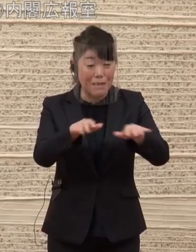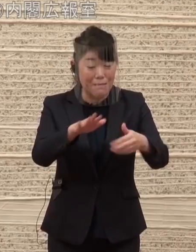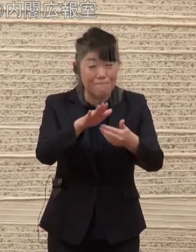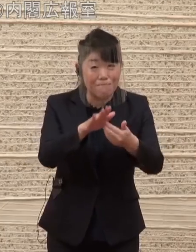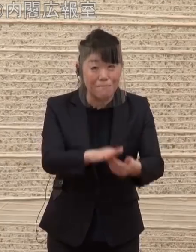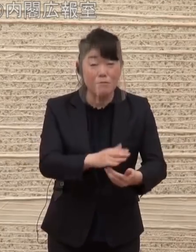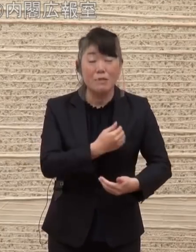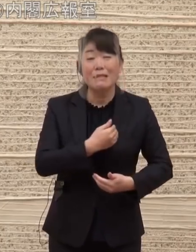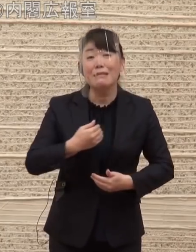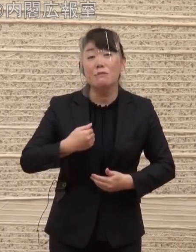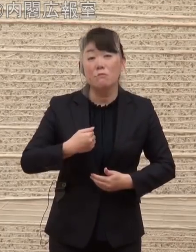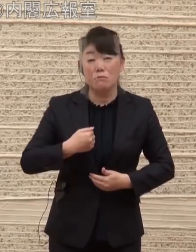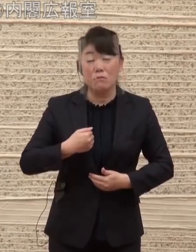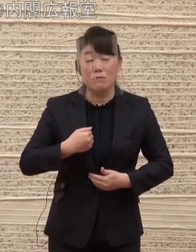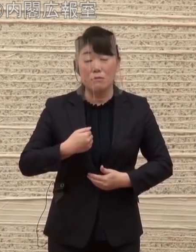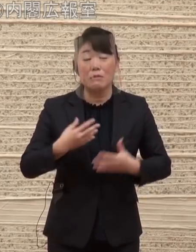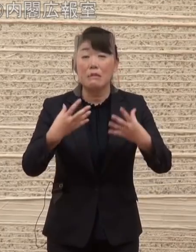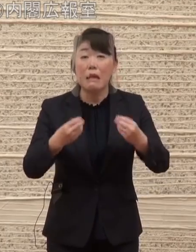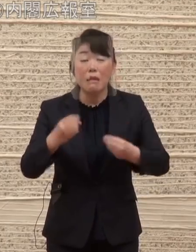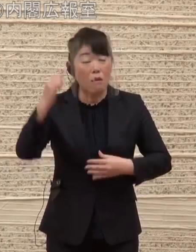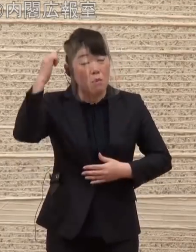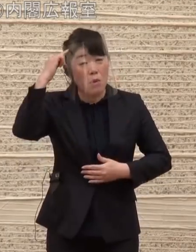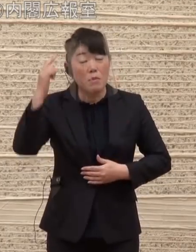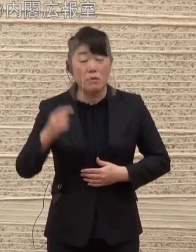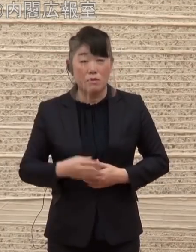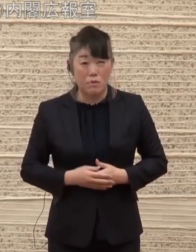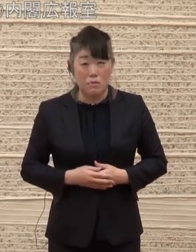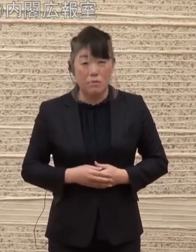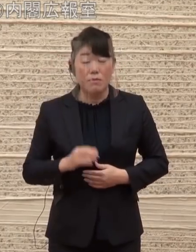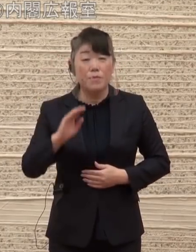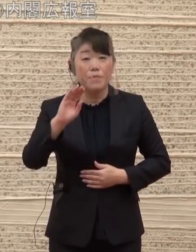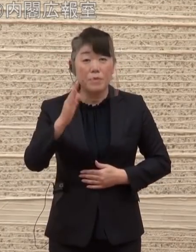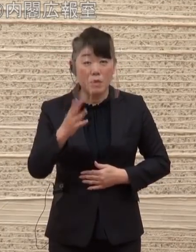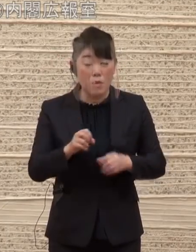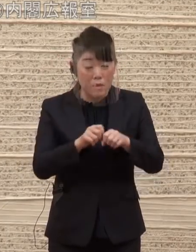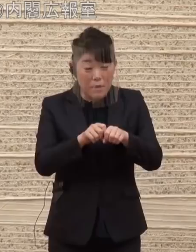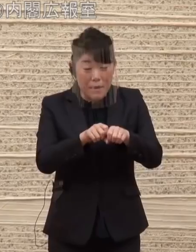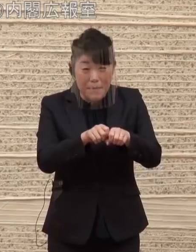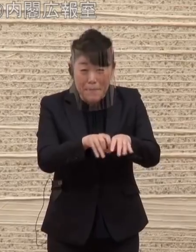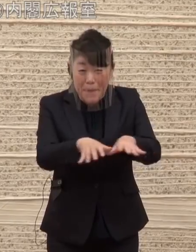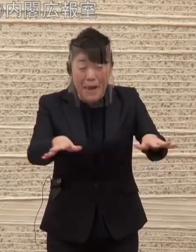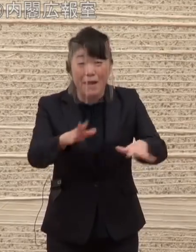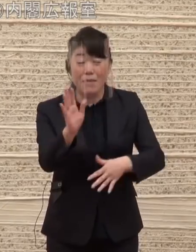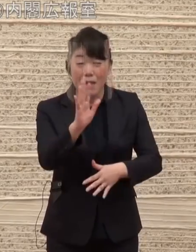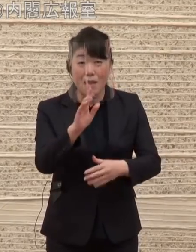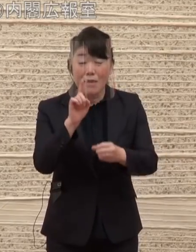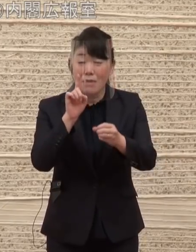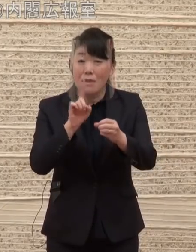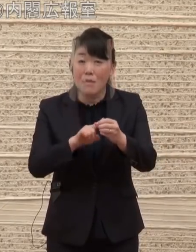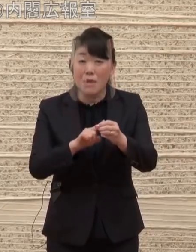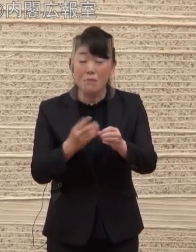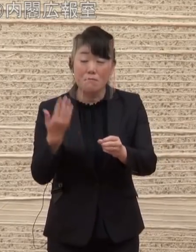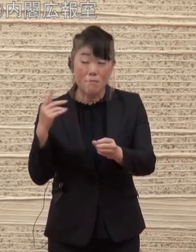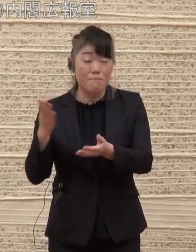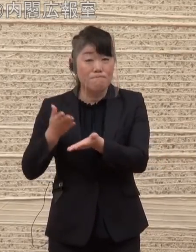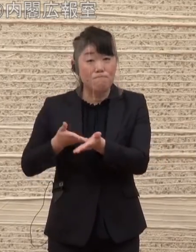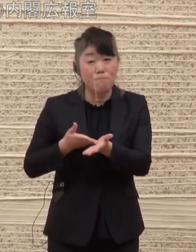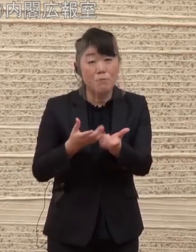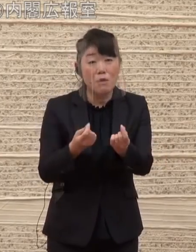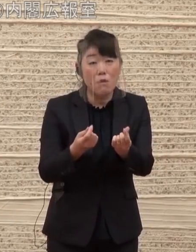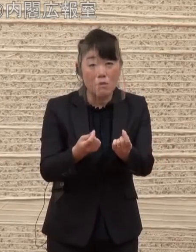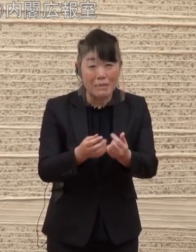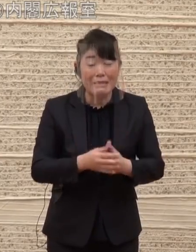も今後再びこの爆発的なあの感染拡大起こさないためにあの総理は先ほど言及しましたが